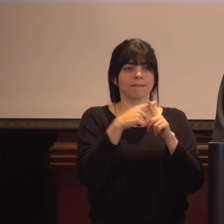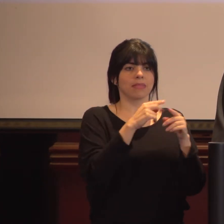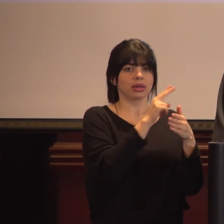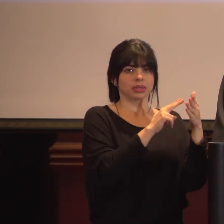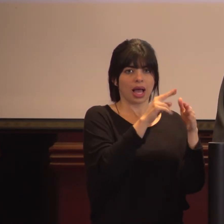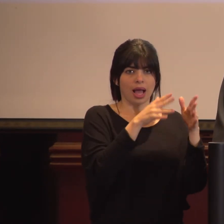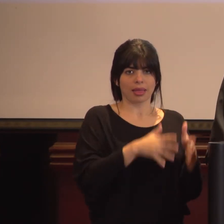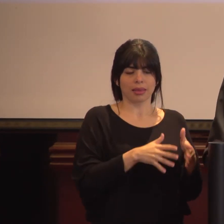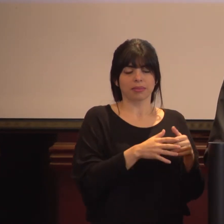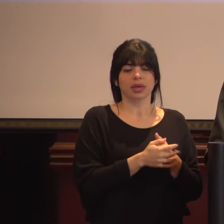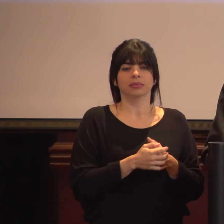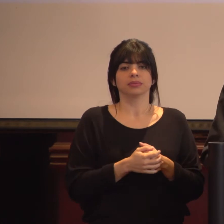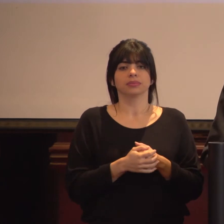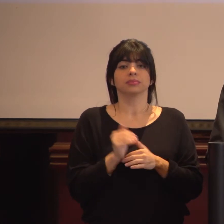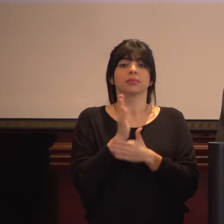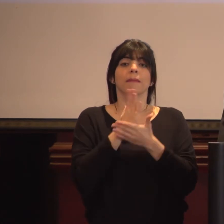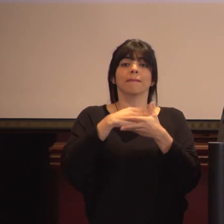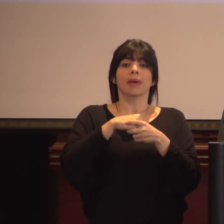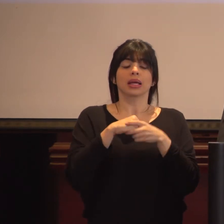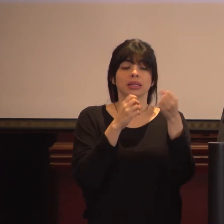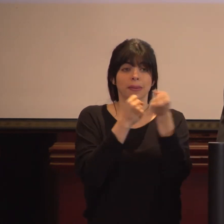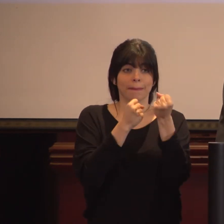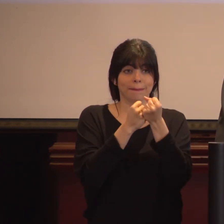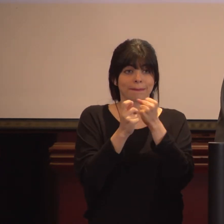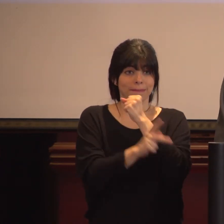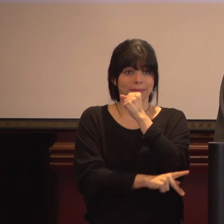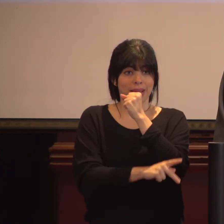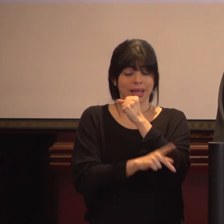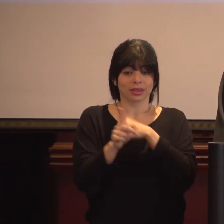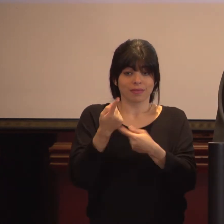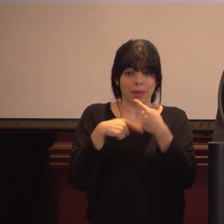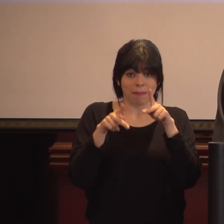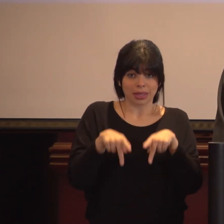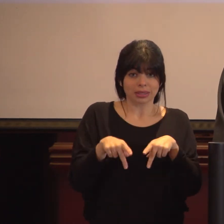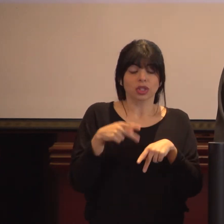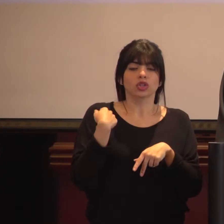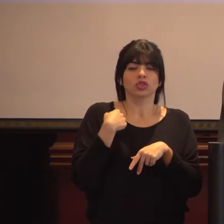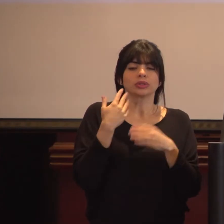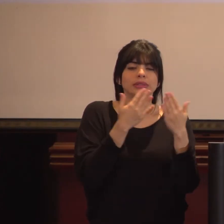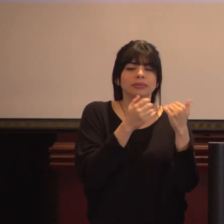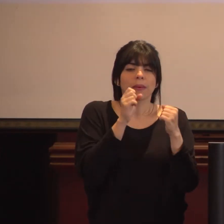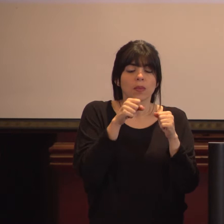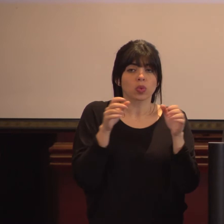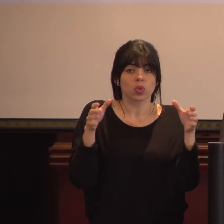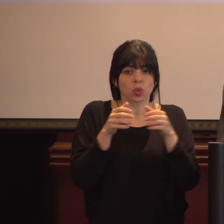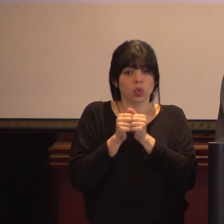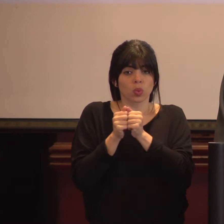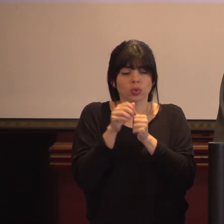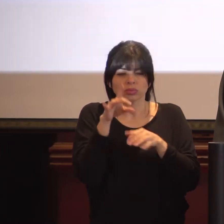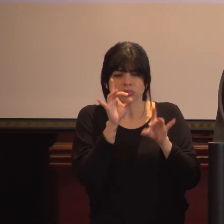academia como parte del apoyo a los países de origen esperamos identificar conjuntamente la